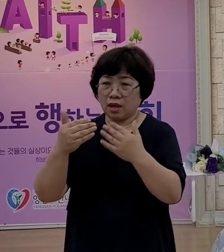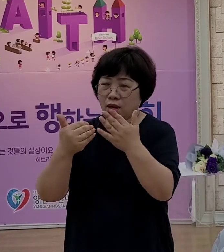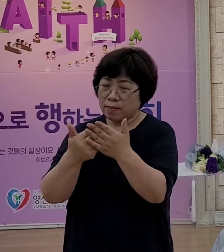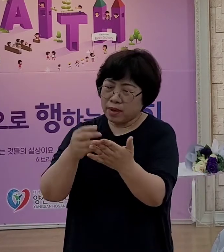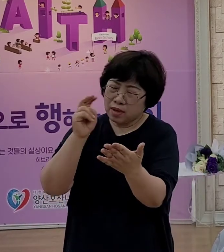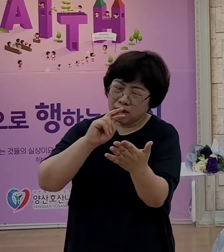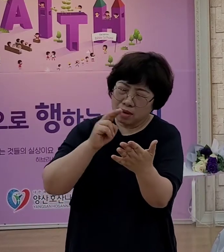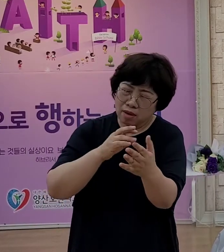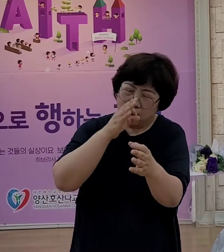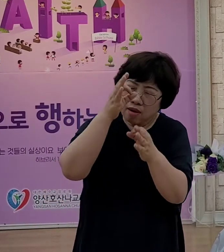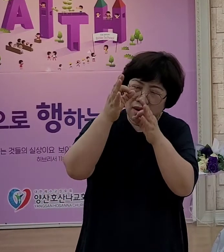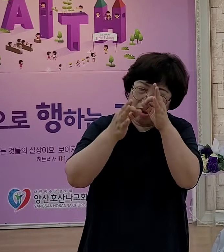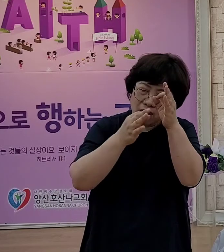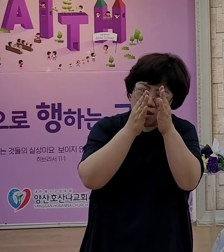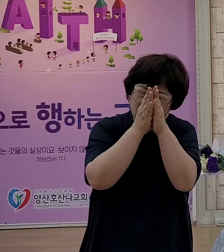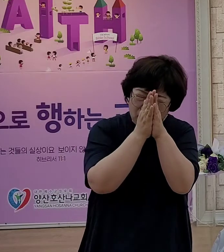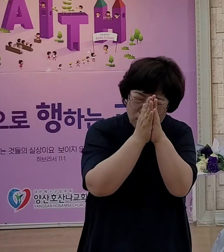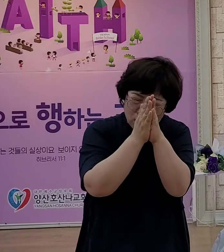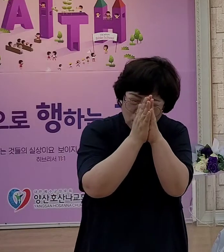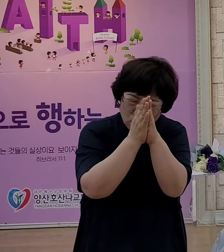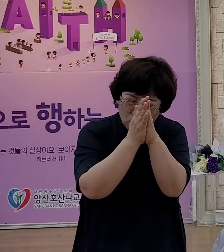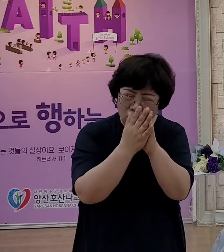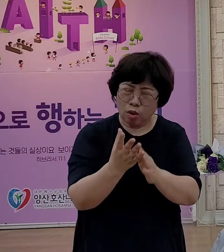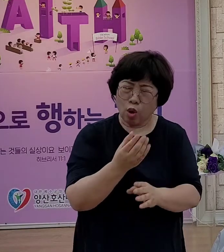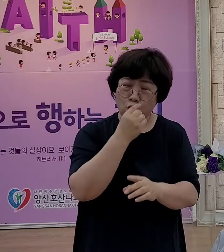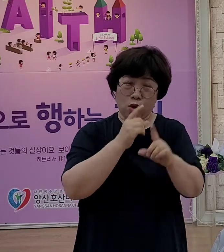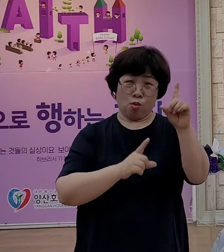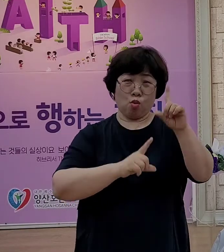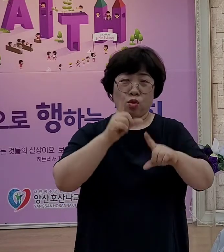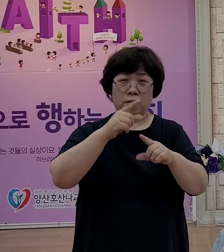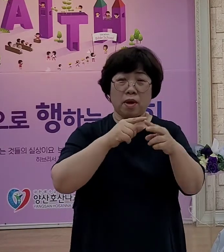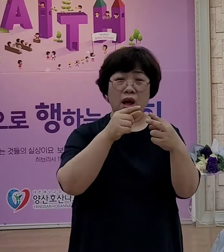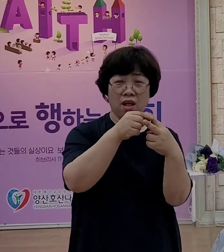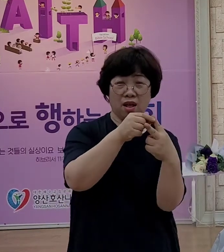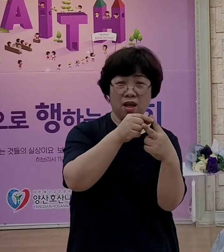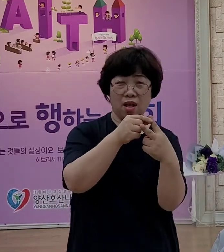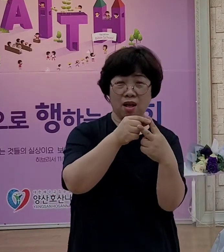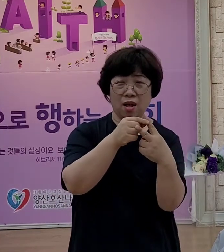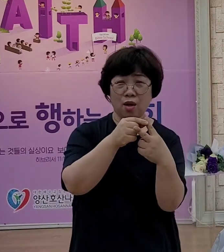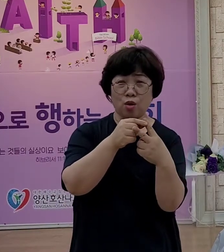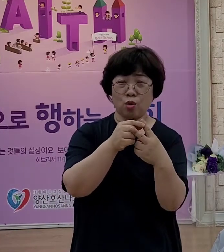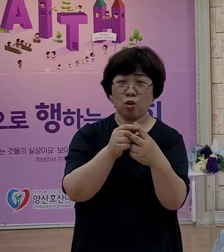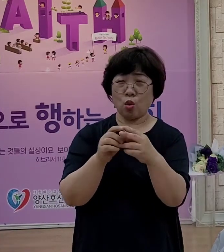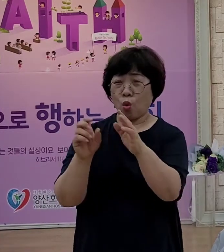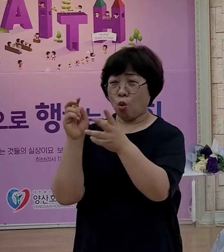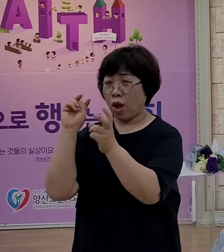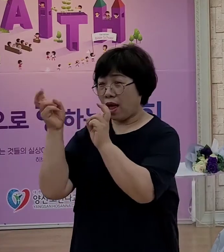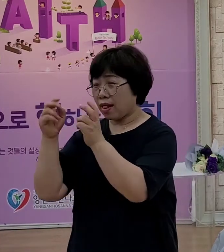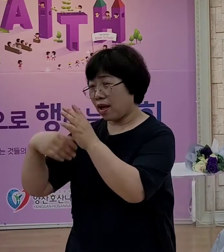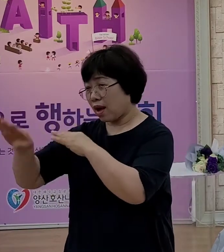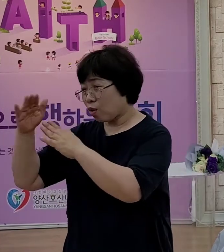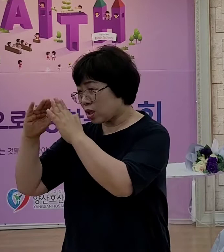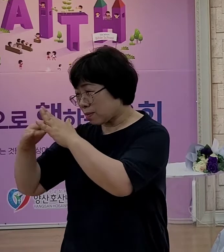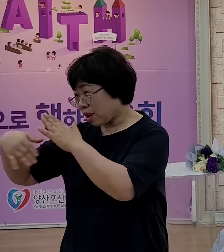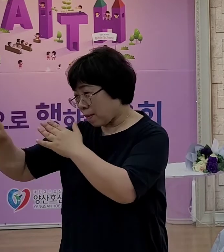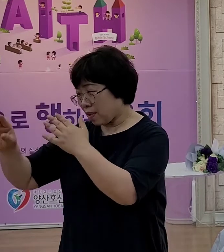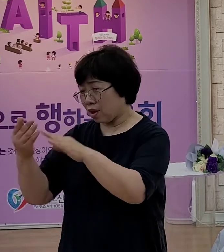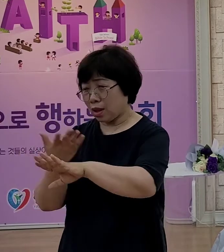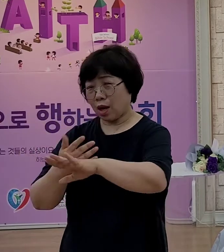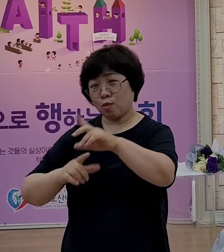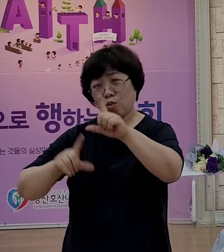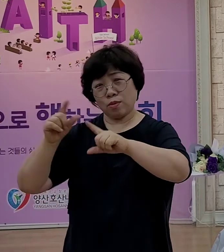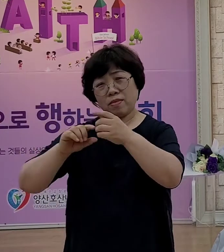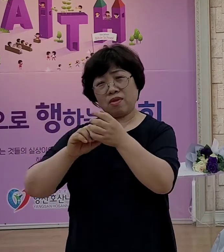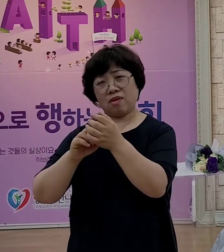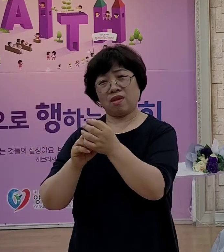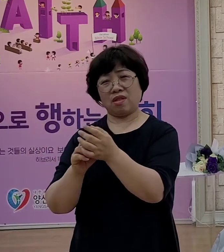하나님을 찬양하고 기도하고 거룩하게 보이는 이 모습이 집에 가고 회사 가면 다른 사람을 욕하고 비방하고 저주하는